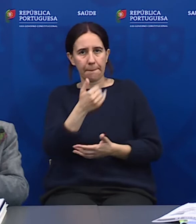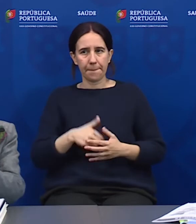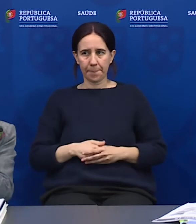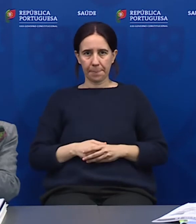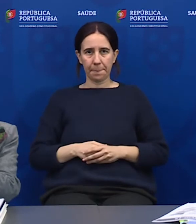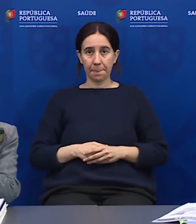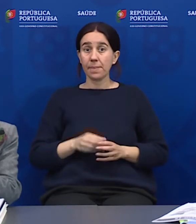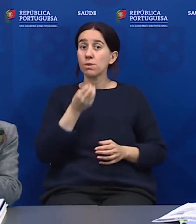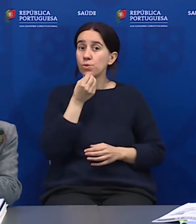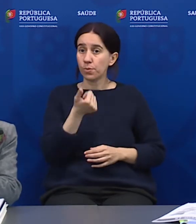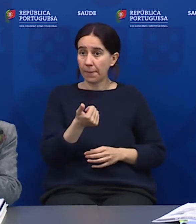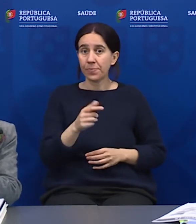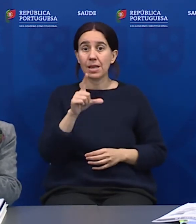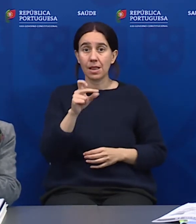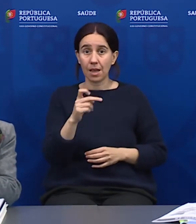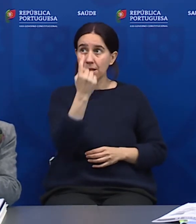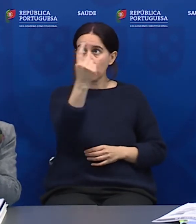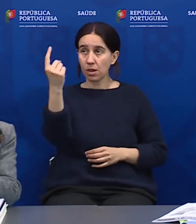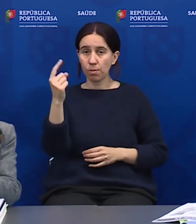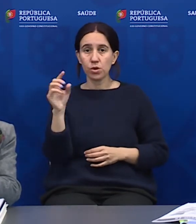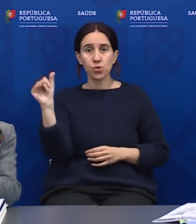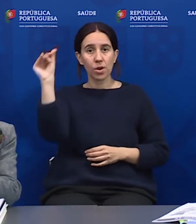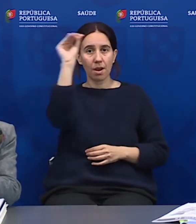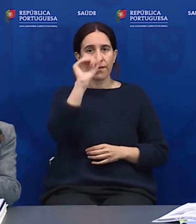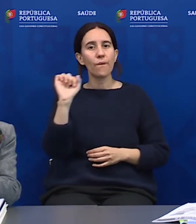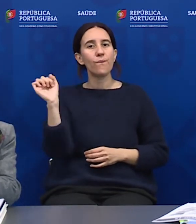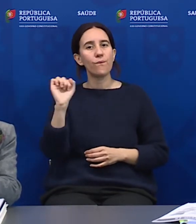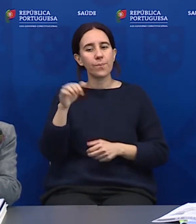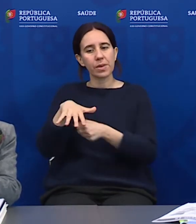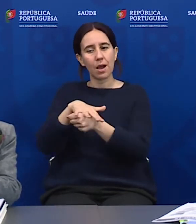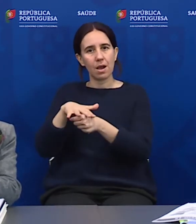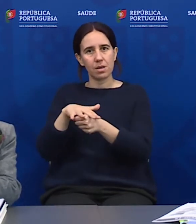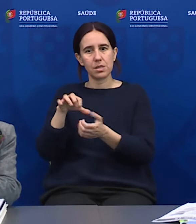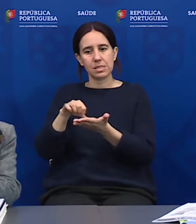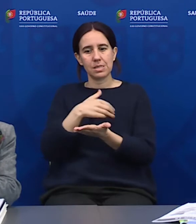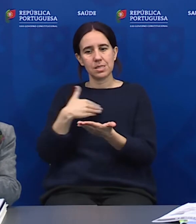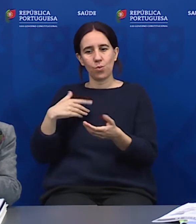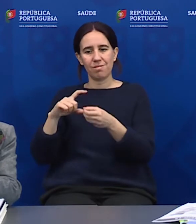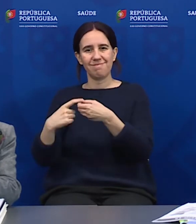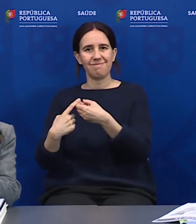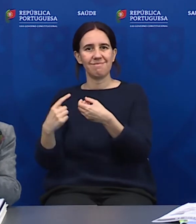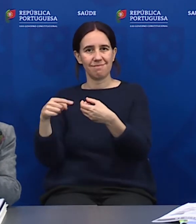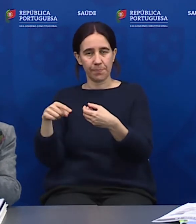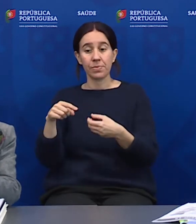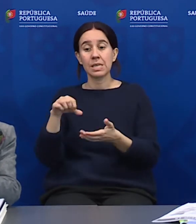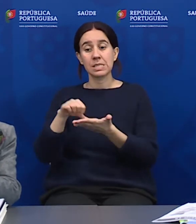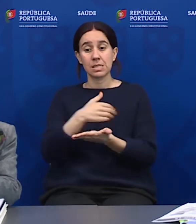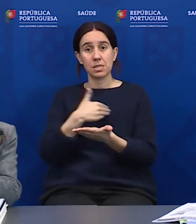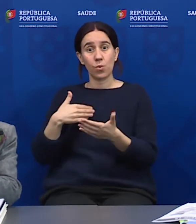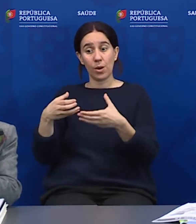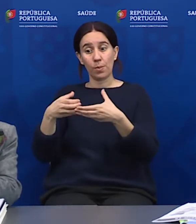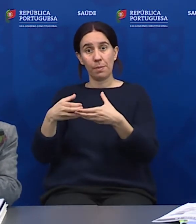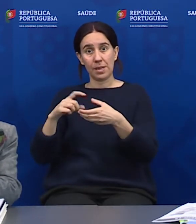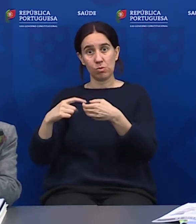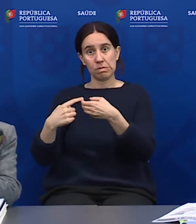Muito bem. Cada lar pertence geograficamente à área de um agrupamento de centros de saúde. Esse agrupamento de centros de saúde